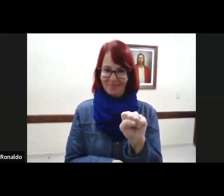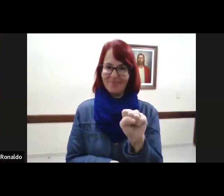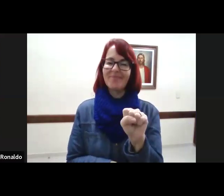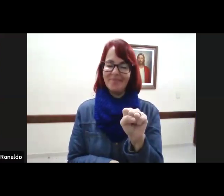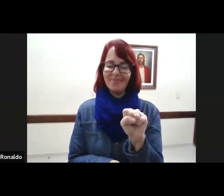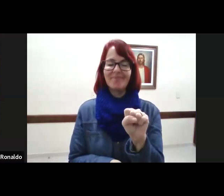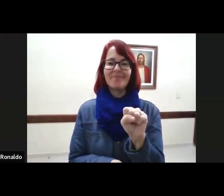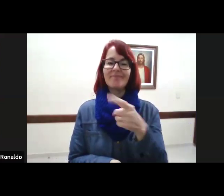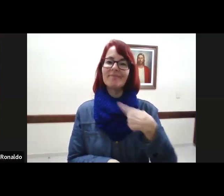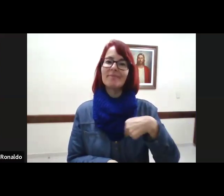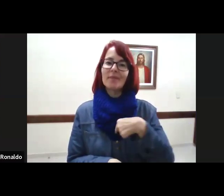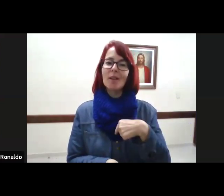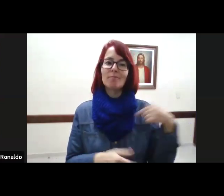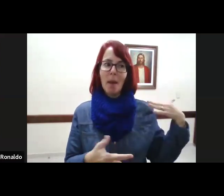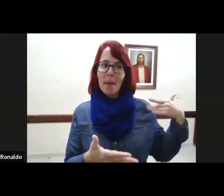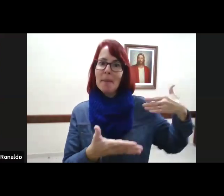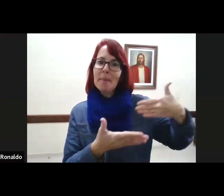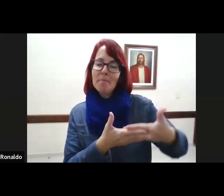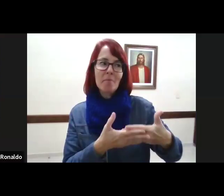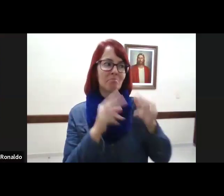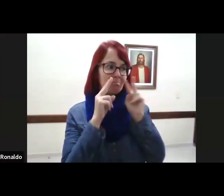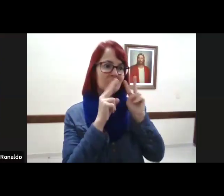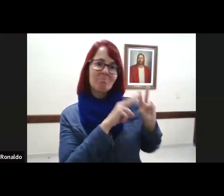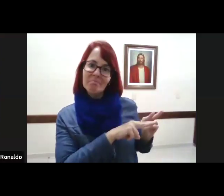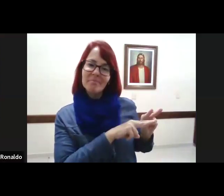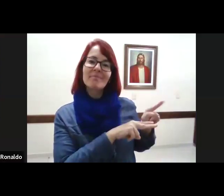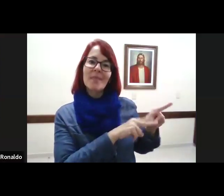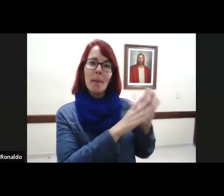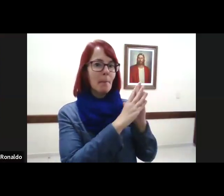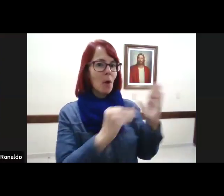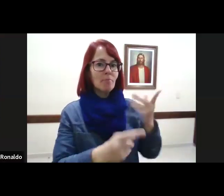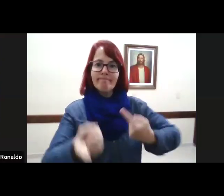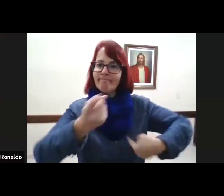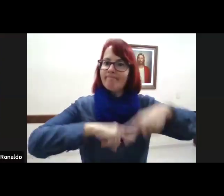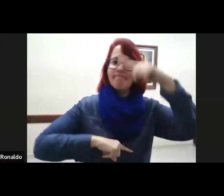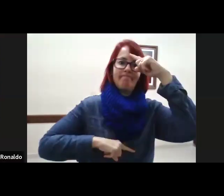E nós vimos nesses dias de então, exemplos de superação,